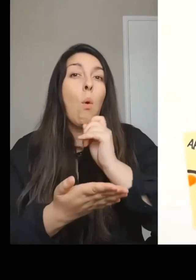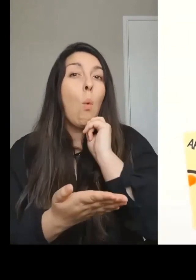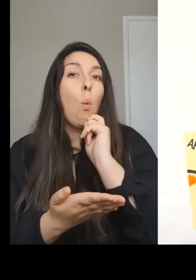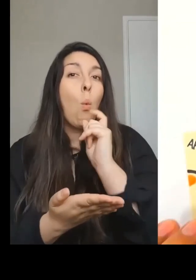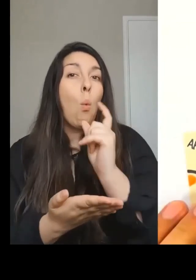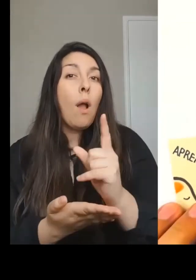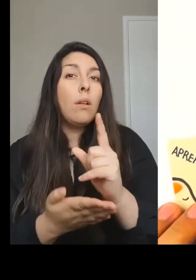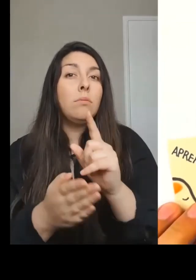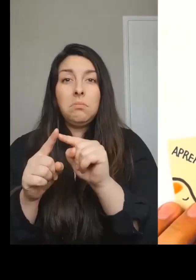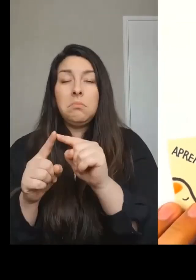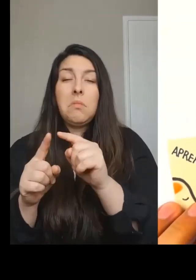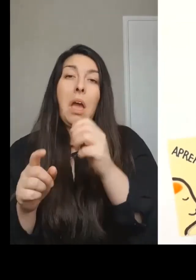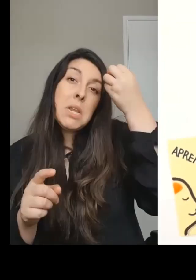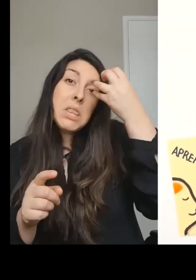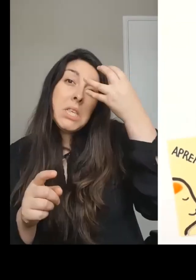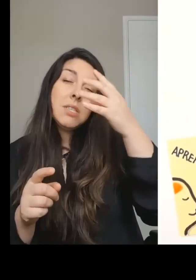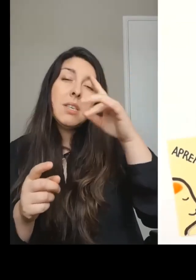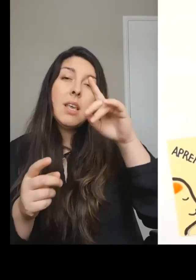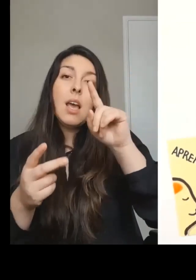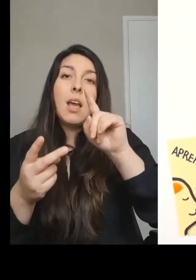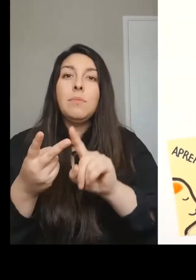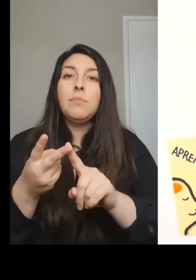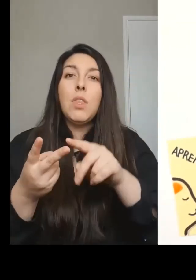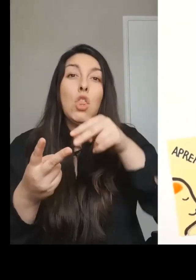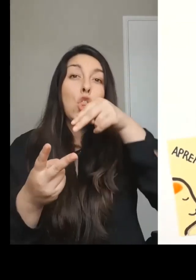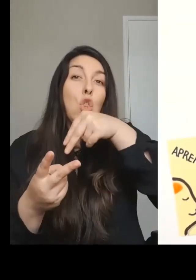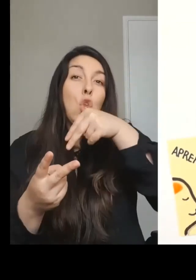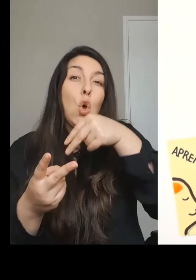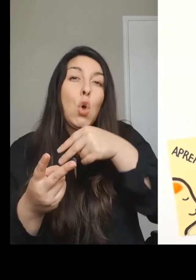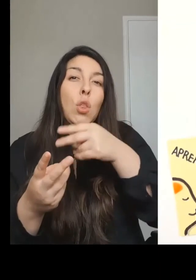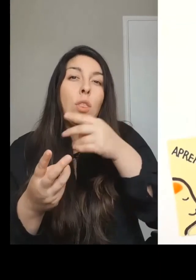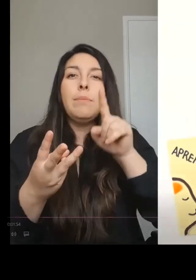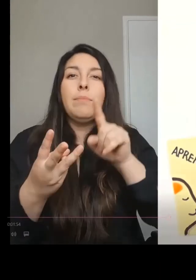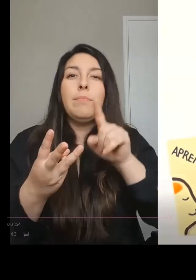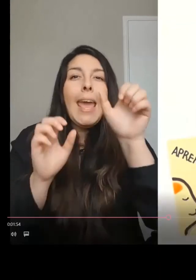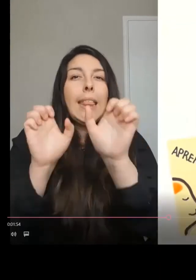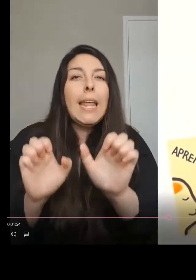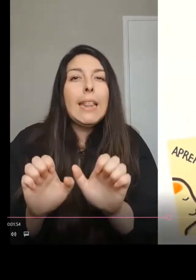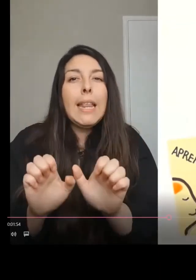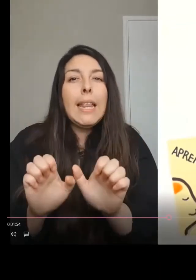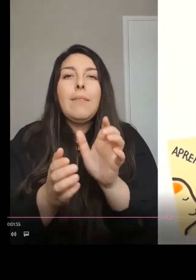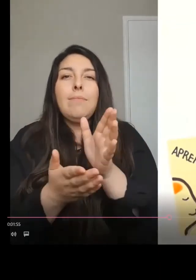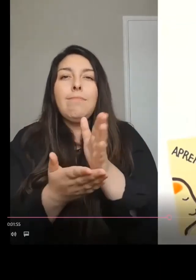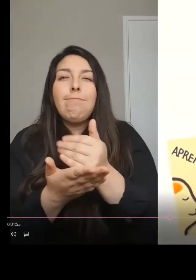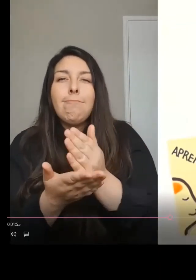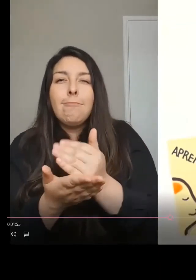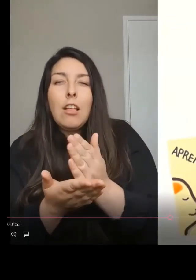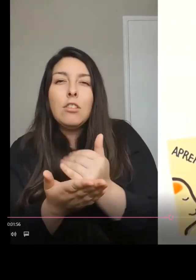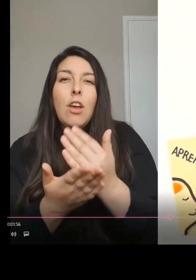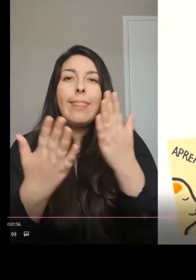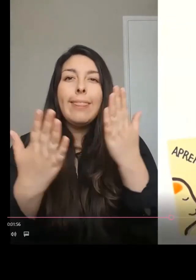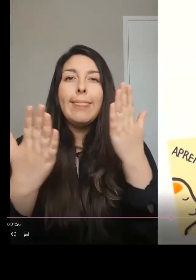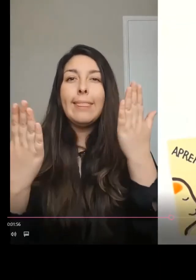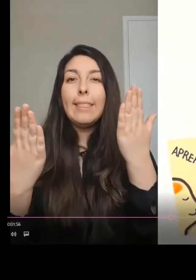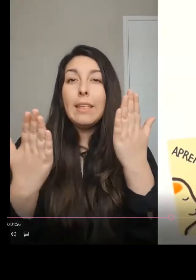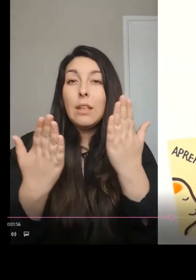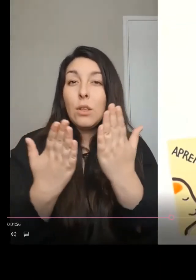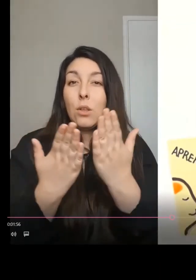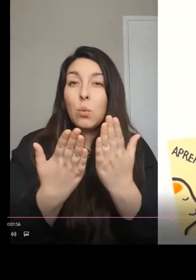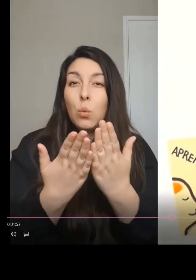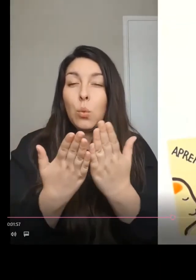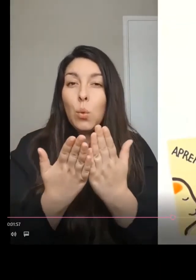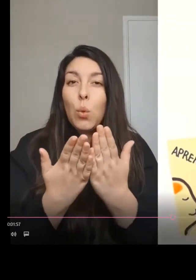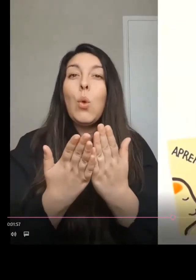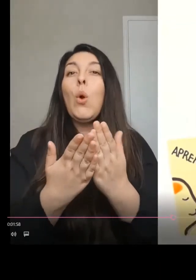estrategias y hábitos de estudio, gestión y planificación del tiempo, manejo del estrés académico,